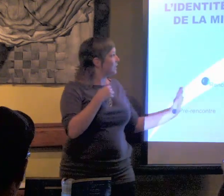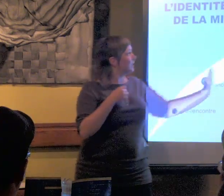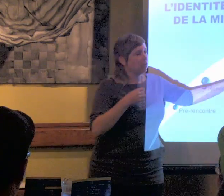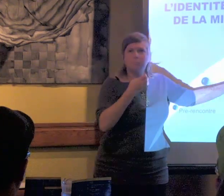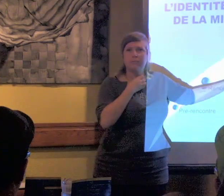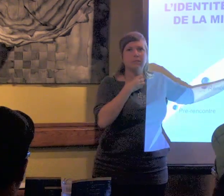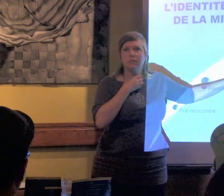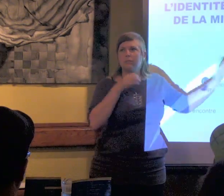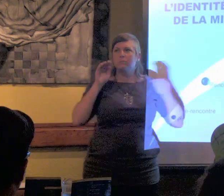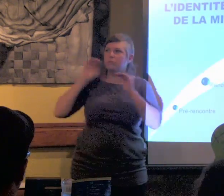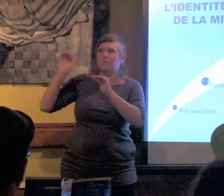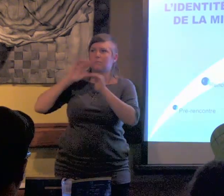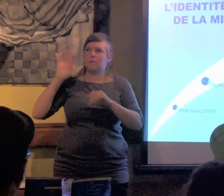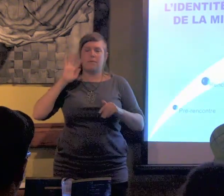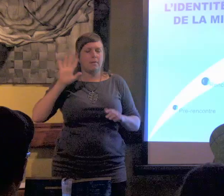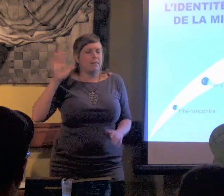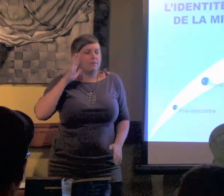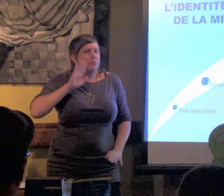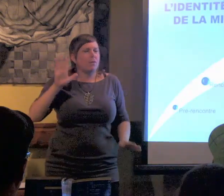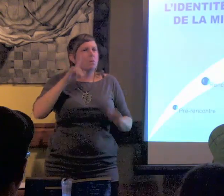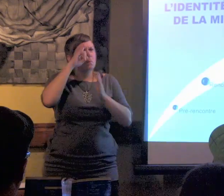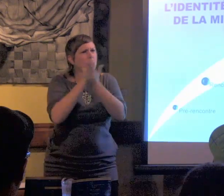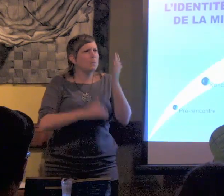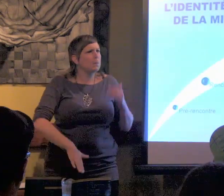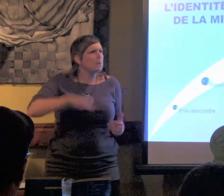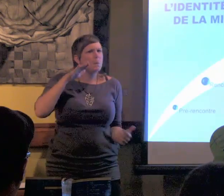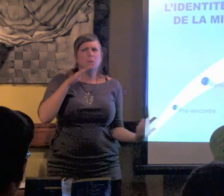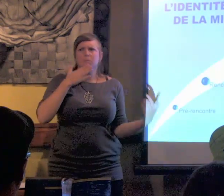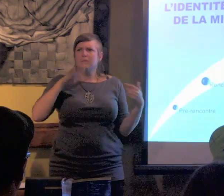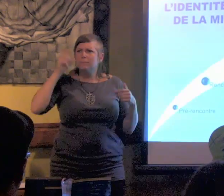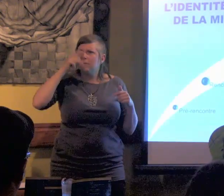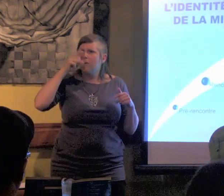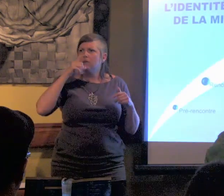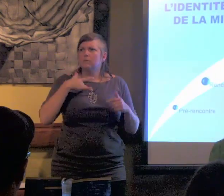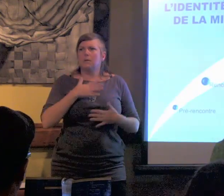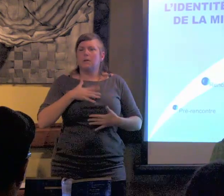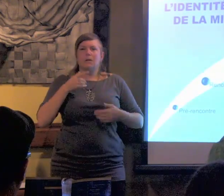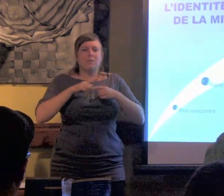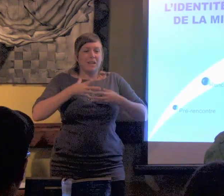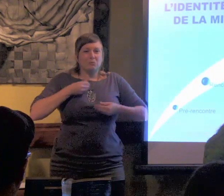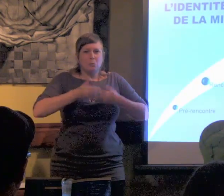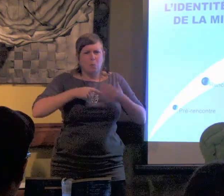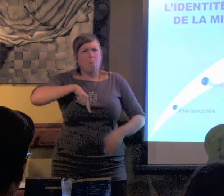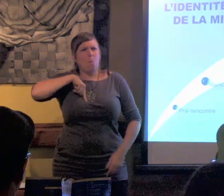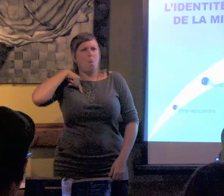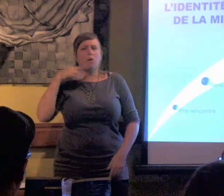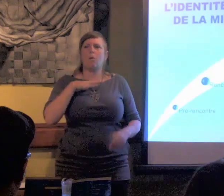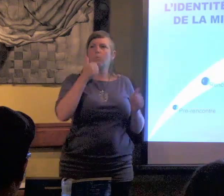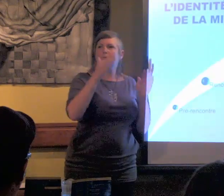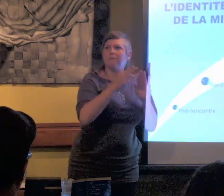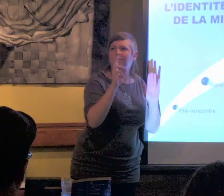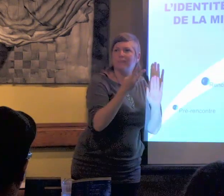partenariat qui est précieux. Donc, si jamais tu ne progresses pas et que tu bloques en fait à l'immersion et l'immersion, bien, tu ne pourras jamais créer